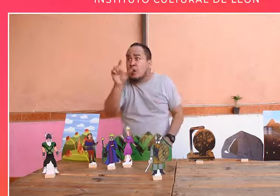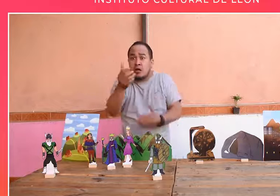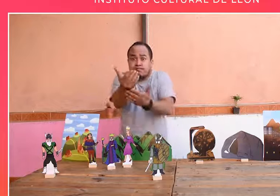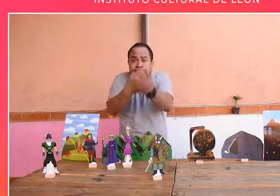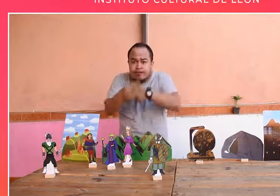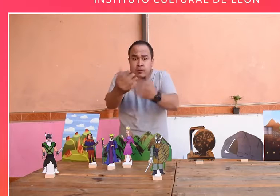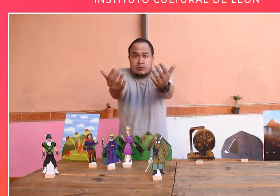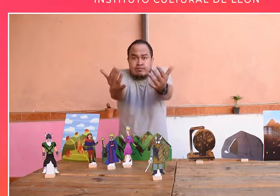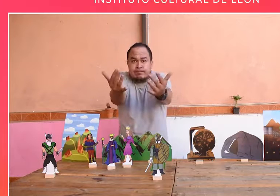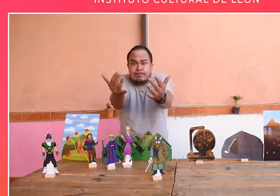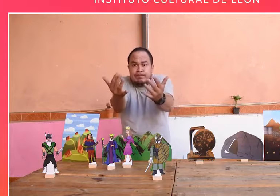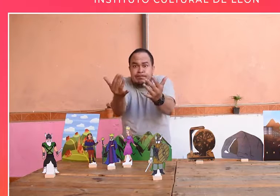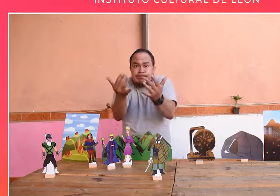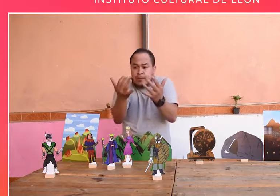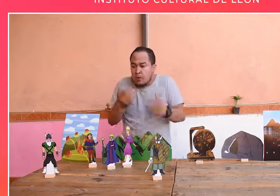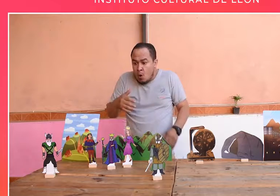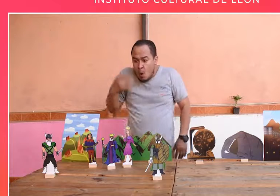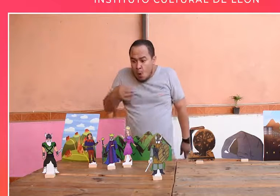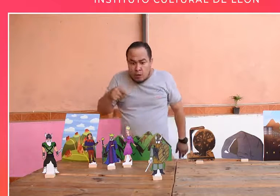El rey estaba muy preocupado.